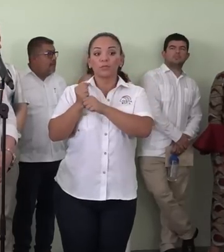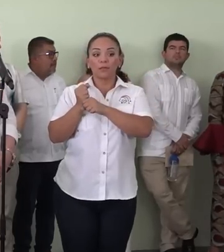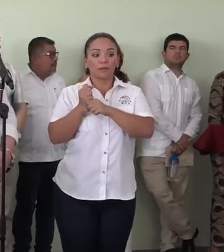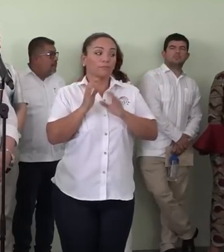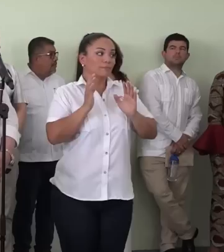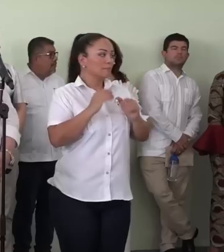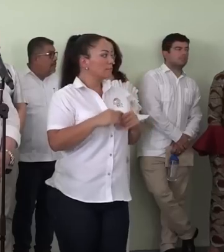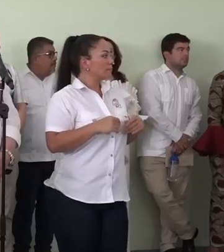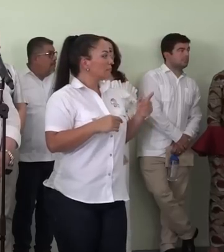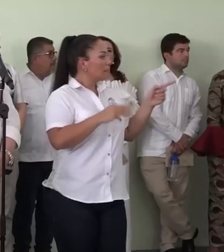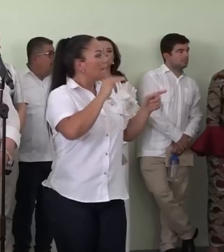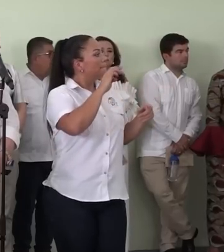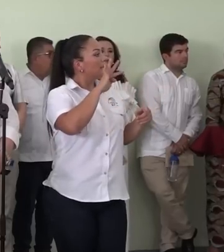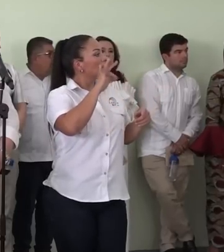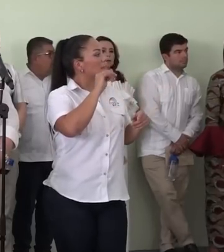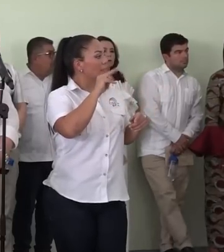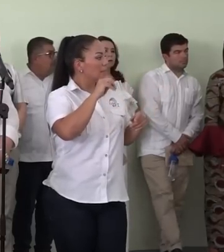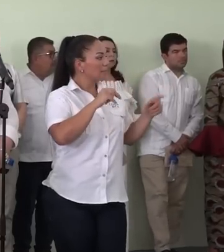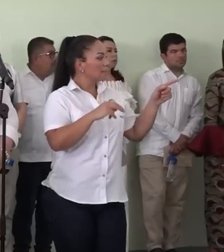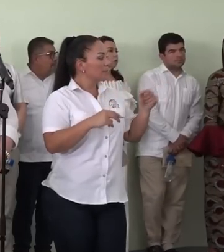Don Martín.